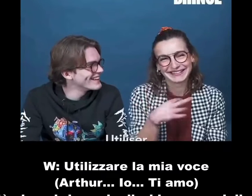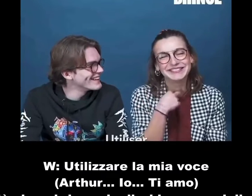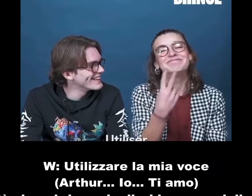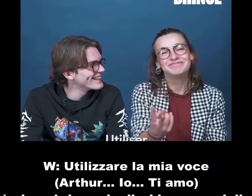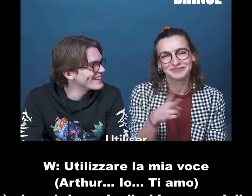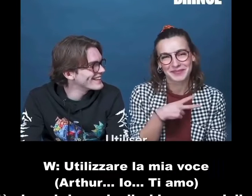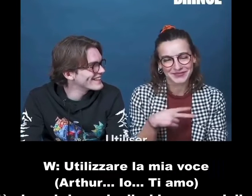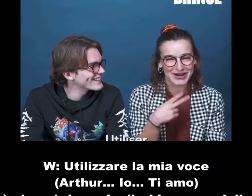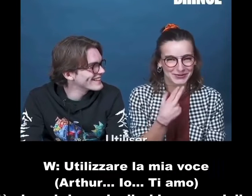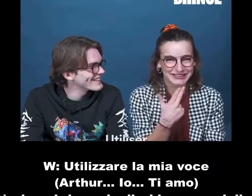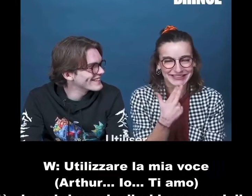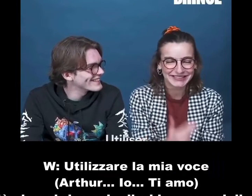Utiliser ma propre voix.